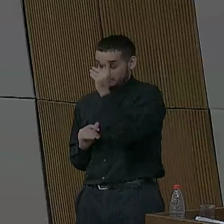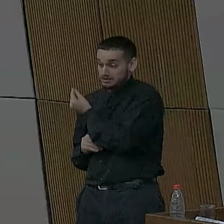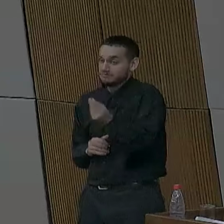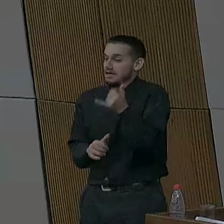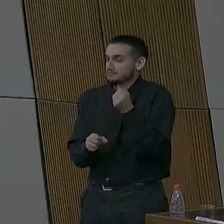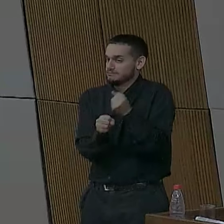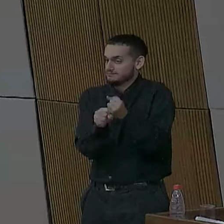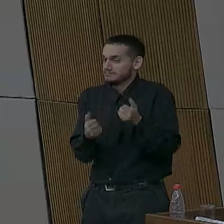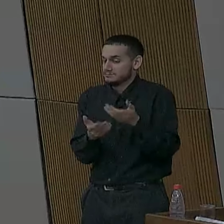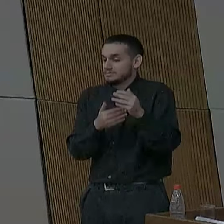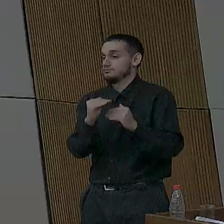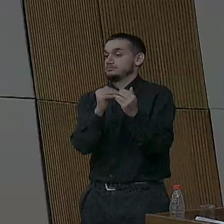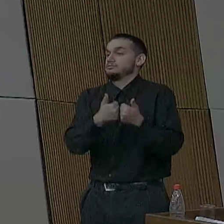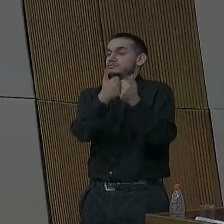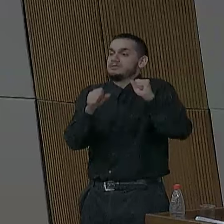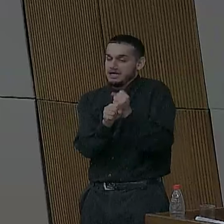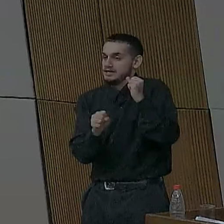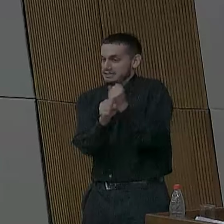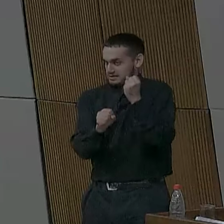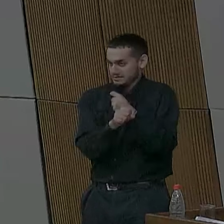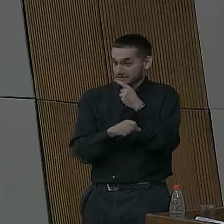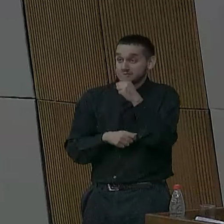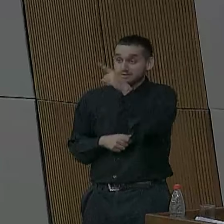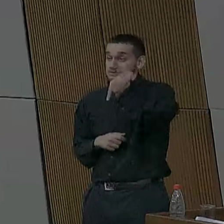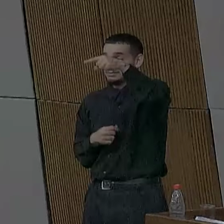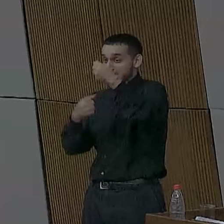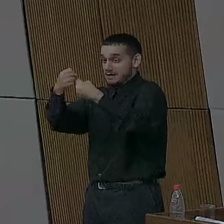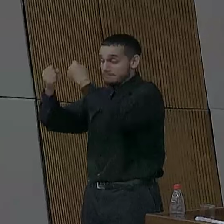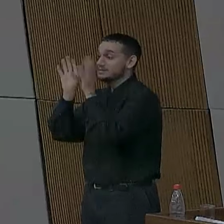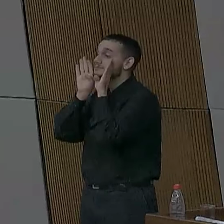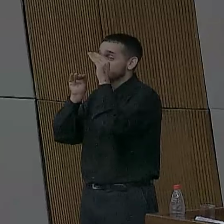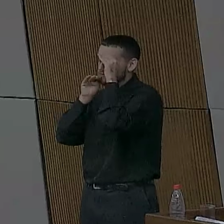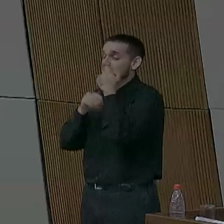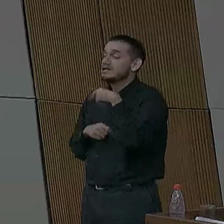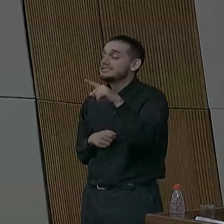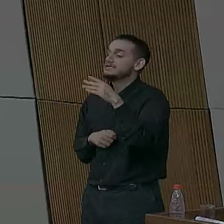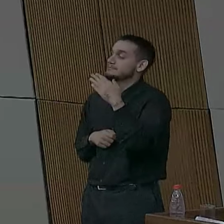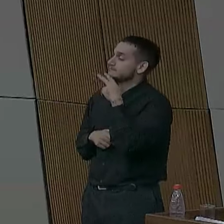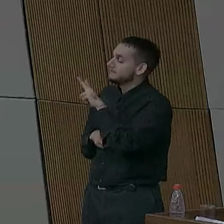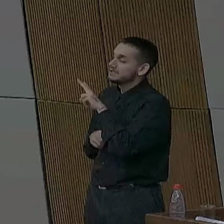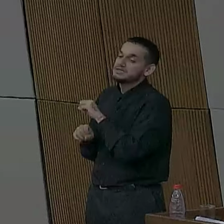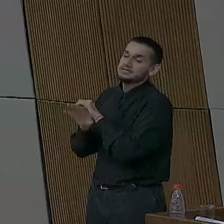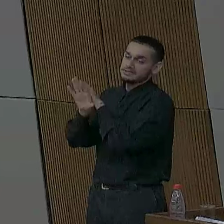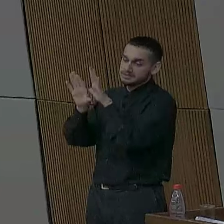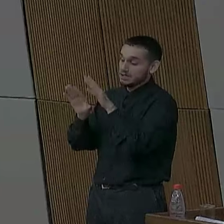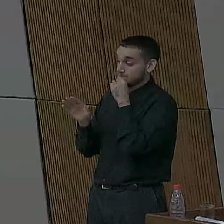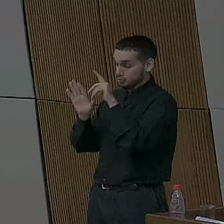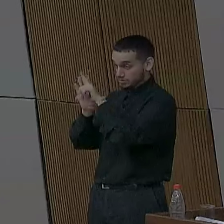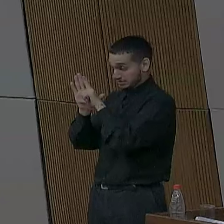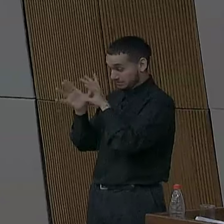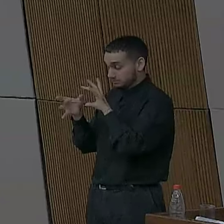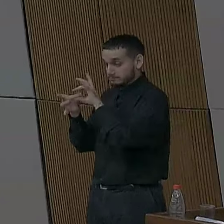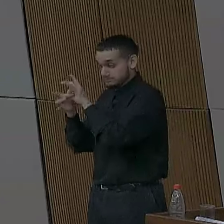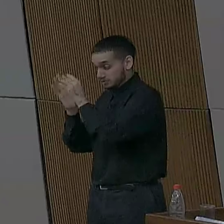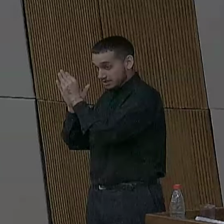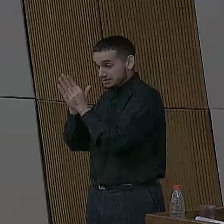internacionales, y que las empresas privadas también entiendan que estando acorde con